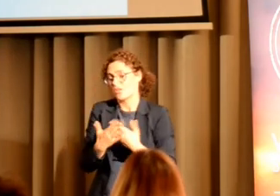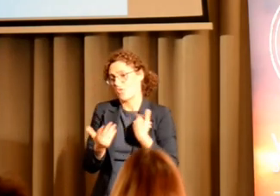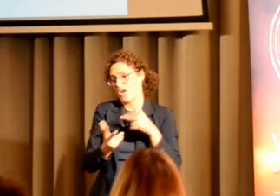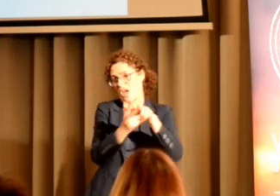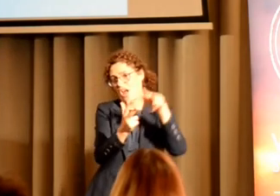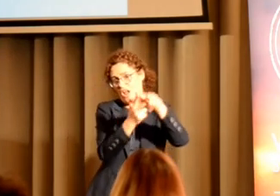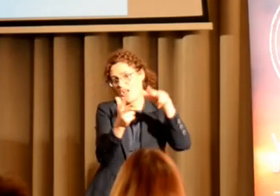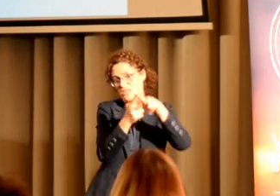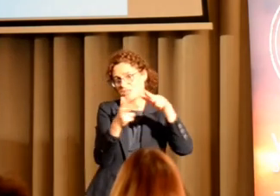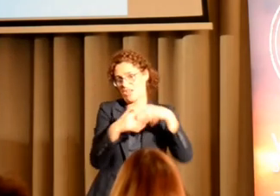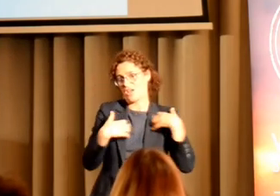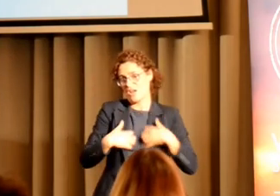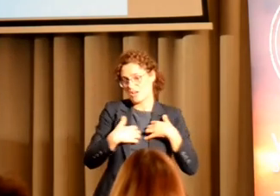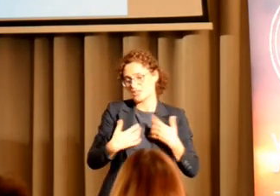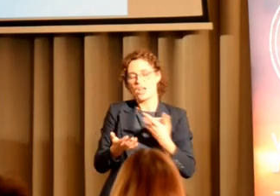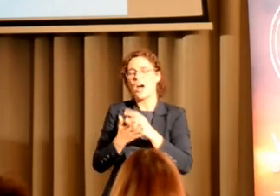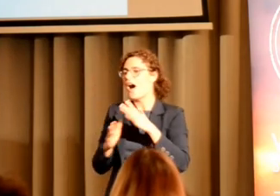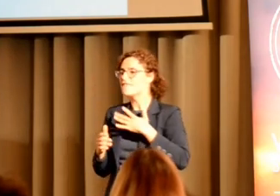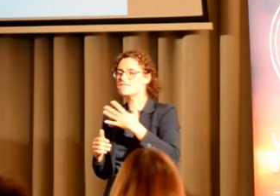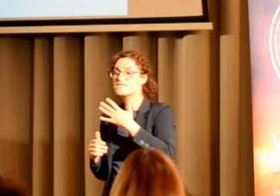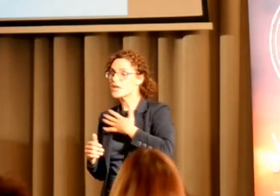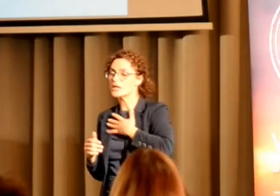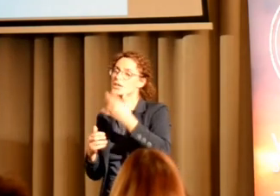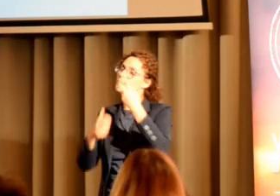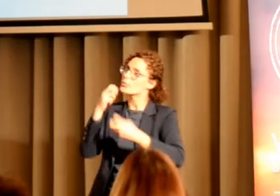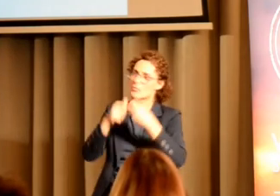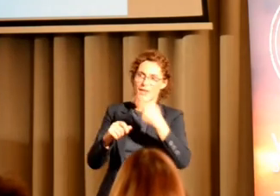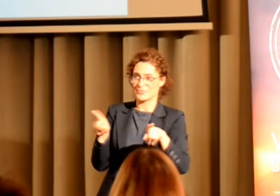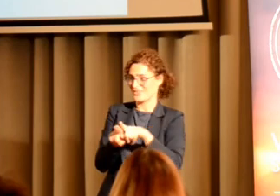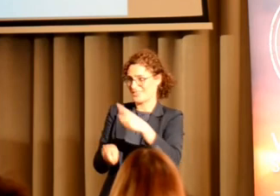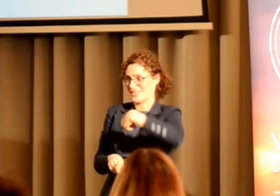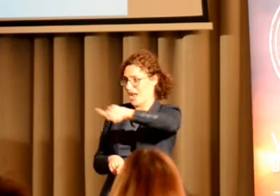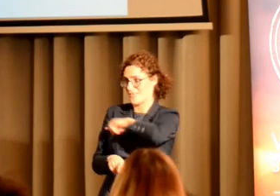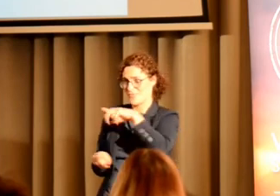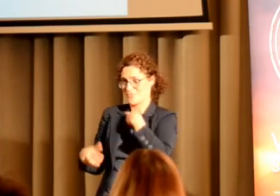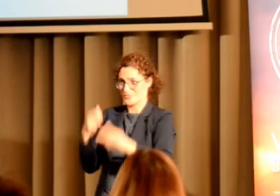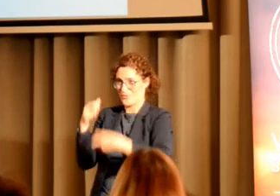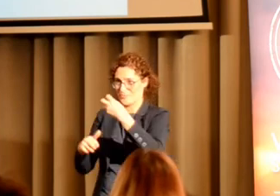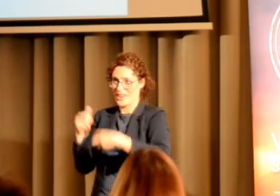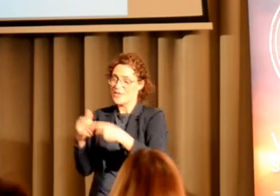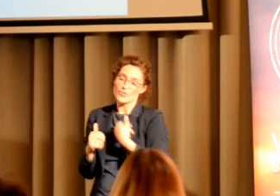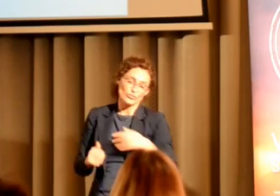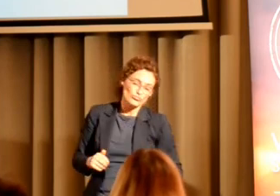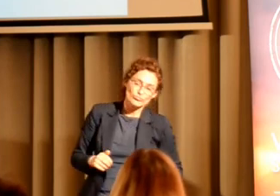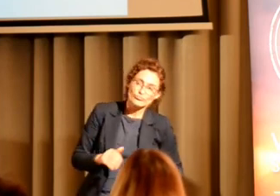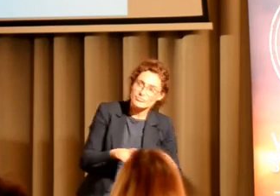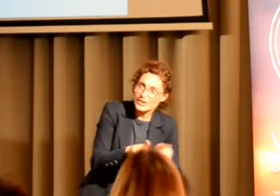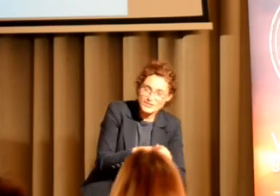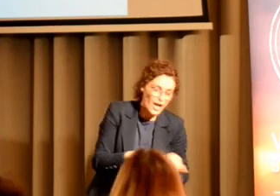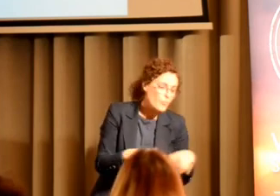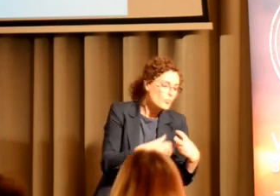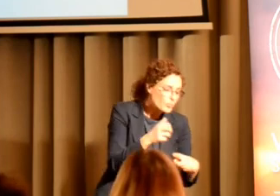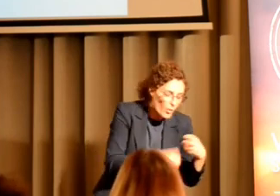Wilki dotykają najróżniejsze problemy, tak jak nas albo nasze pupili, psy.